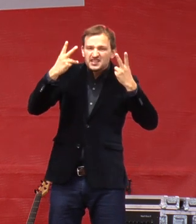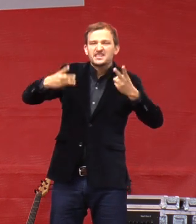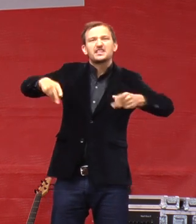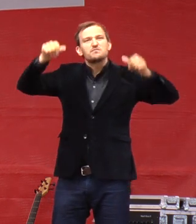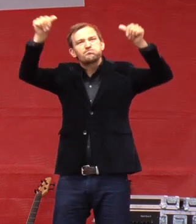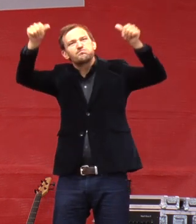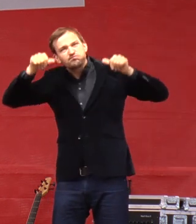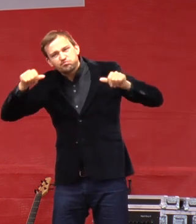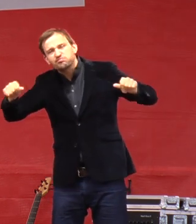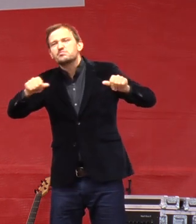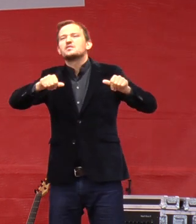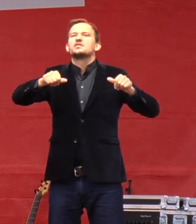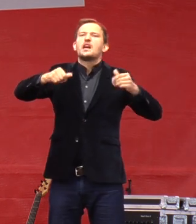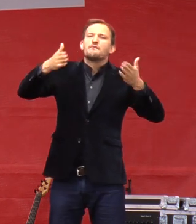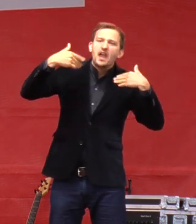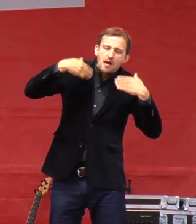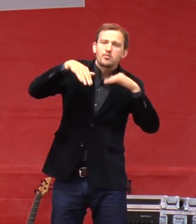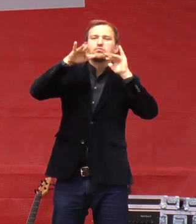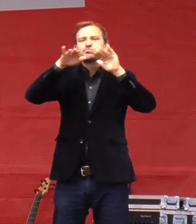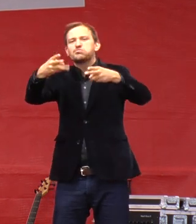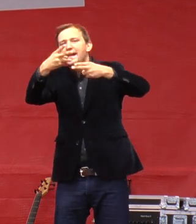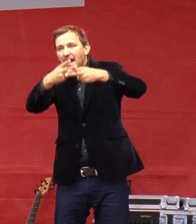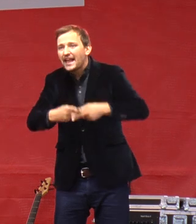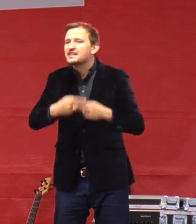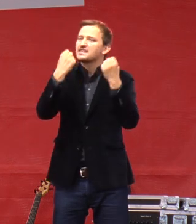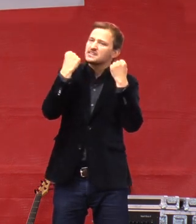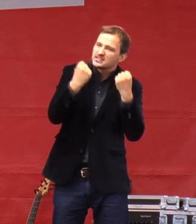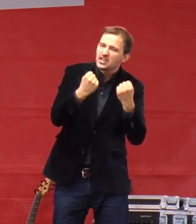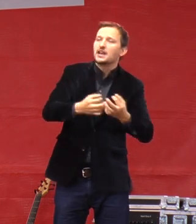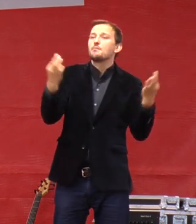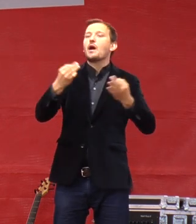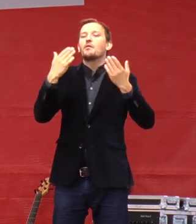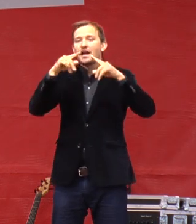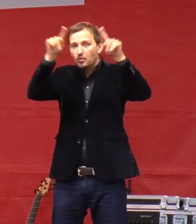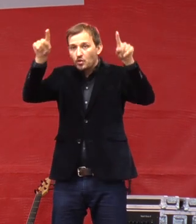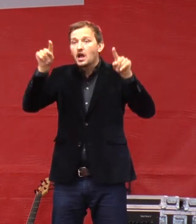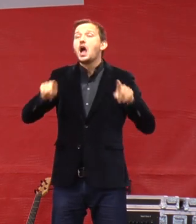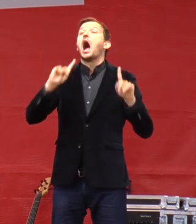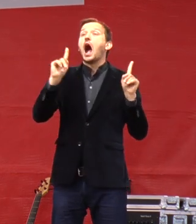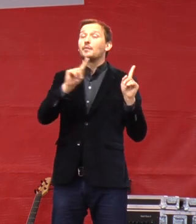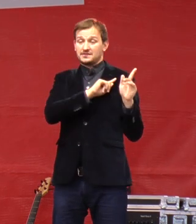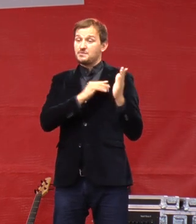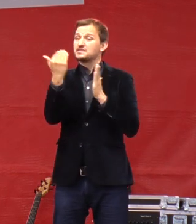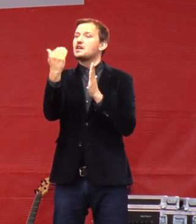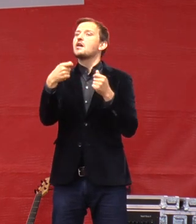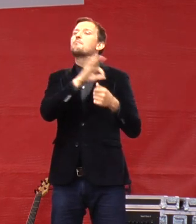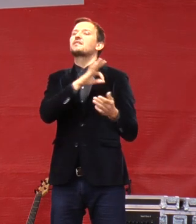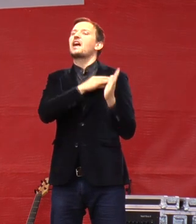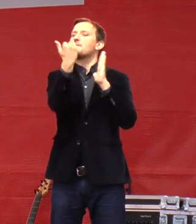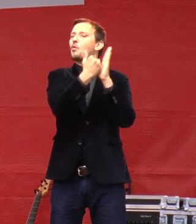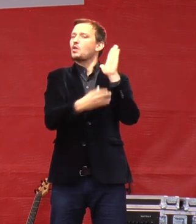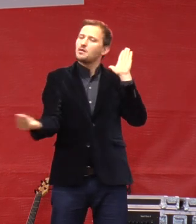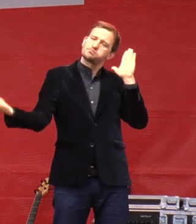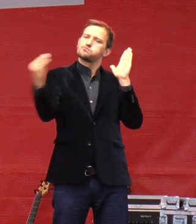wie Kindergrundsicherung oder eine Rente, die sicher vor Armut schützt, schalten. Aber wir haben gesagt, Politik darf